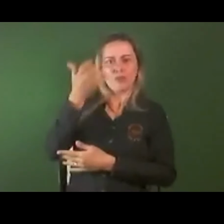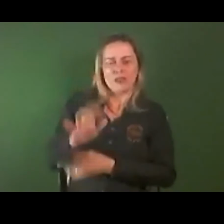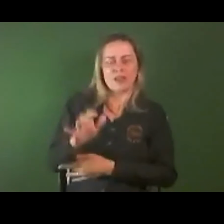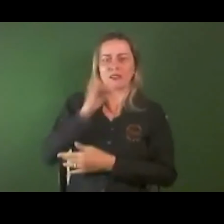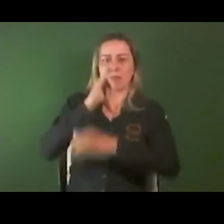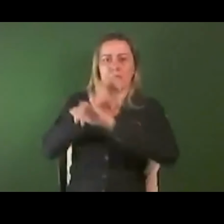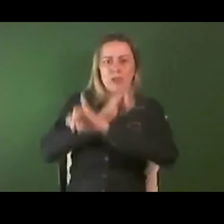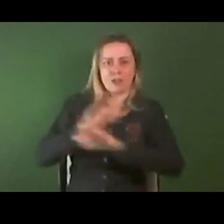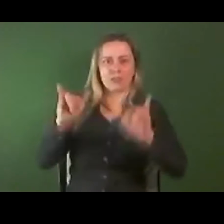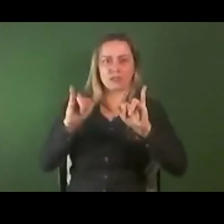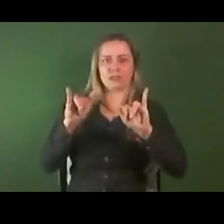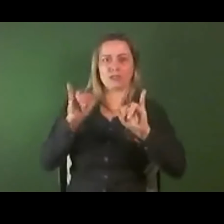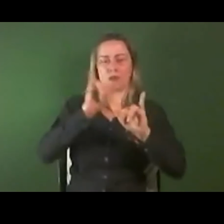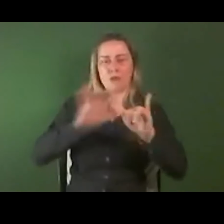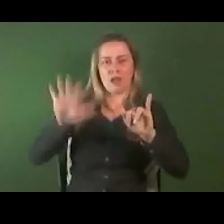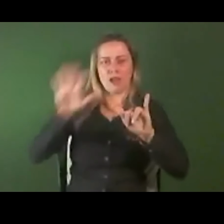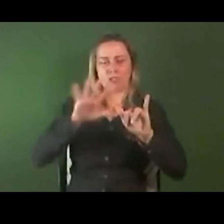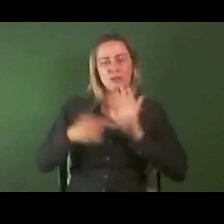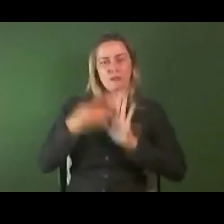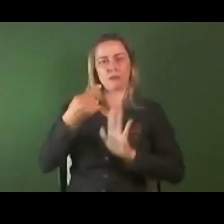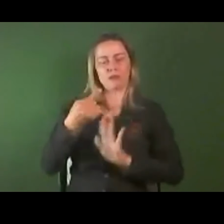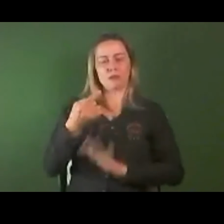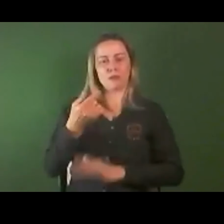logo de cara nessa primeira imagem.